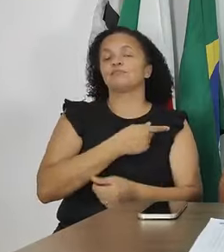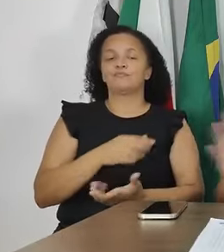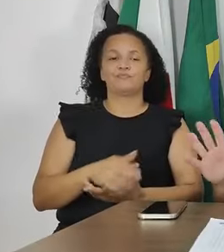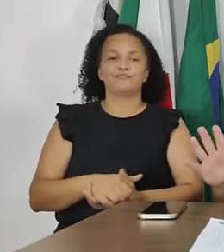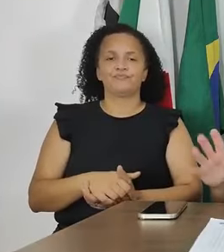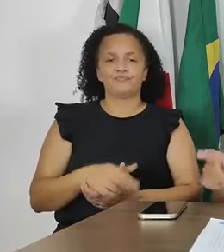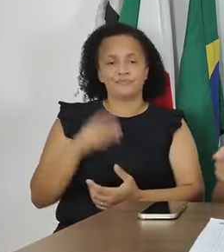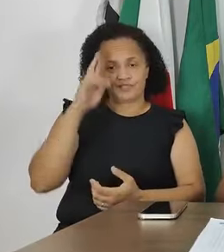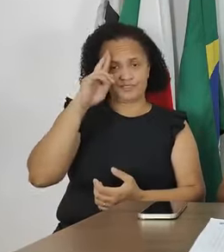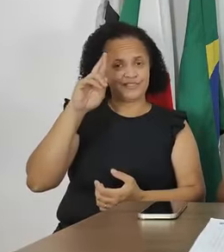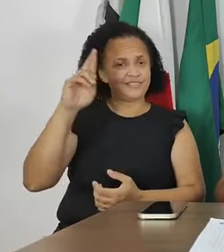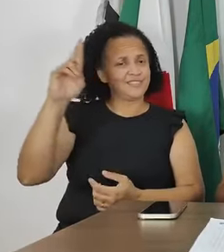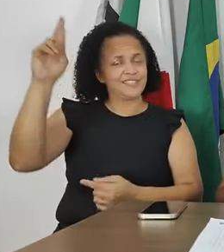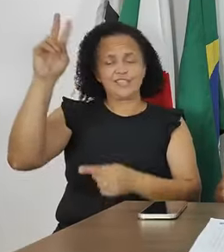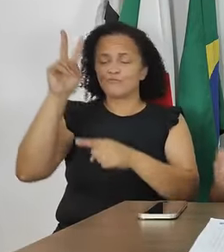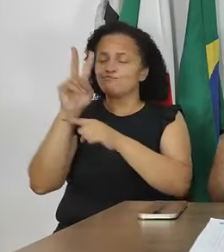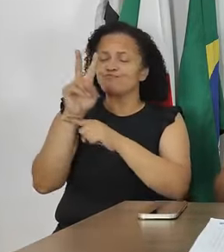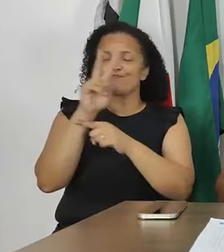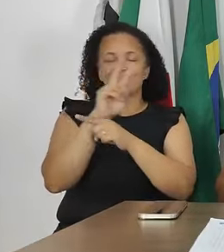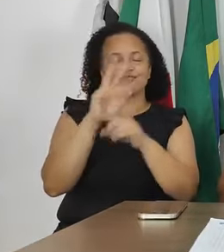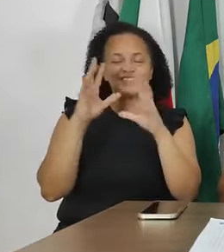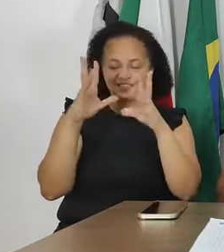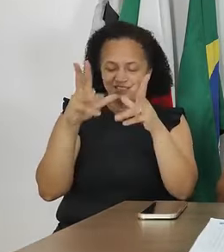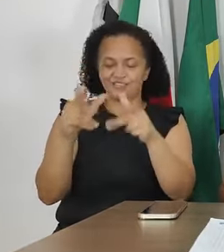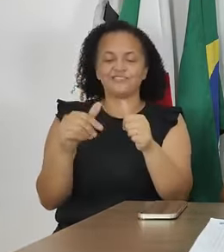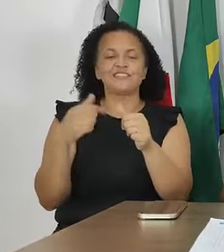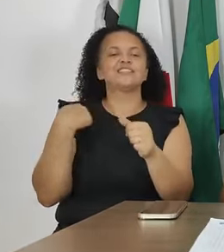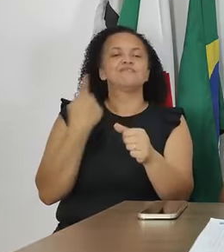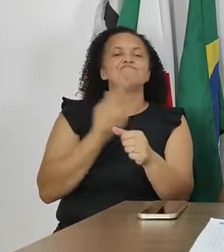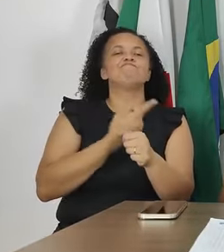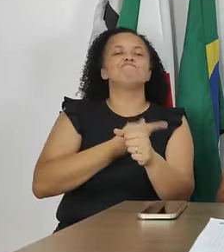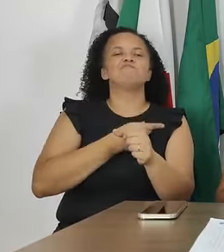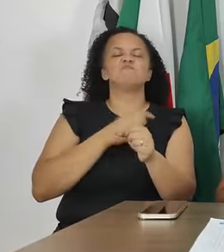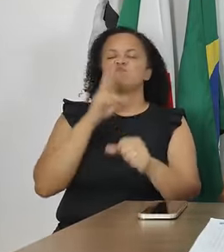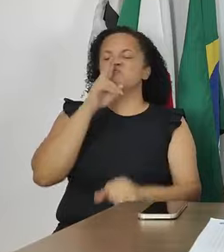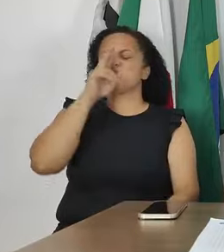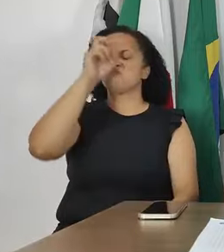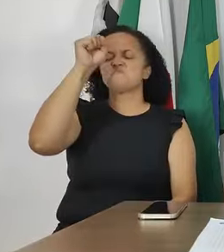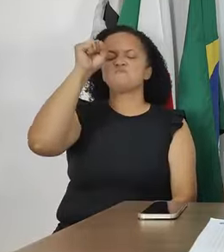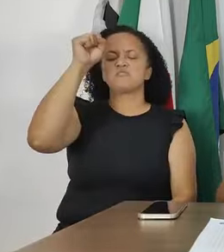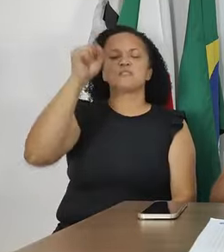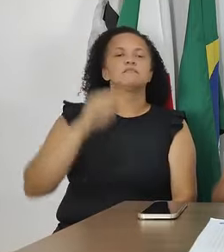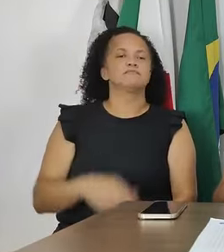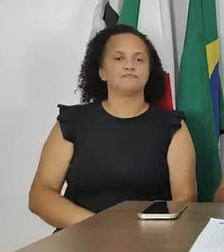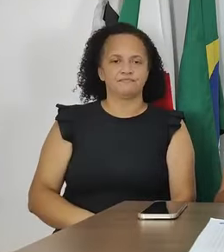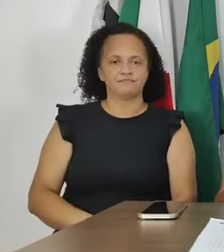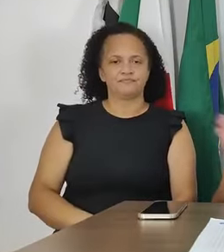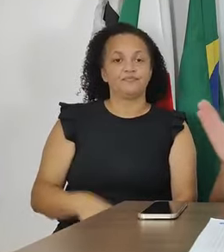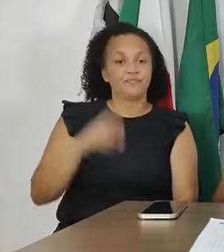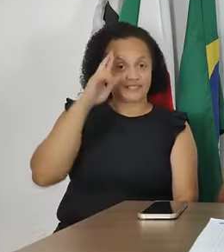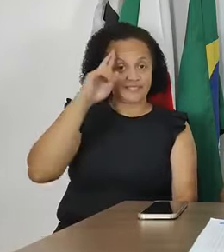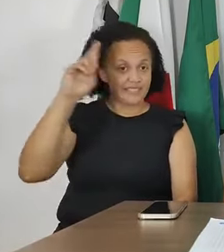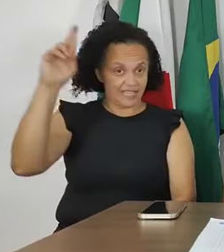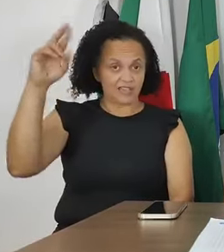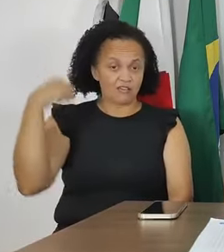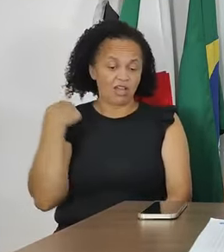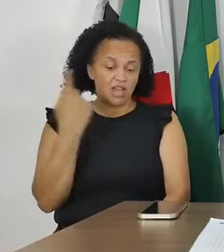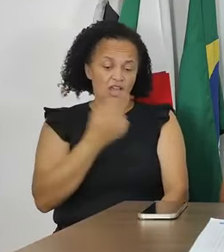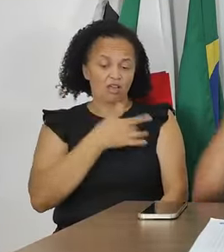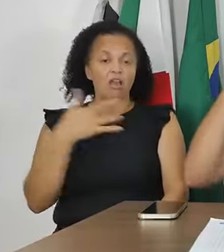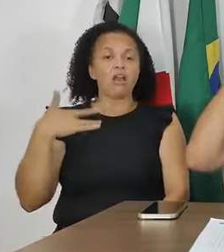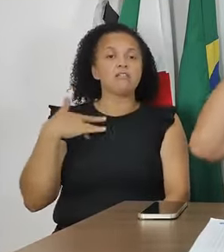não sou perdedor, porque o meu Deus é a minha bandeira. O Senhor é a nossa saúde. O